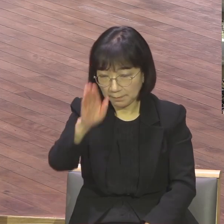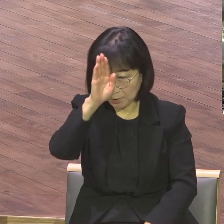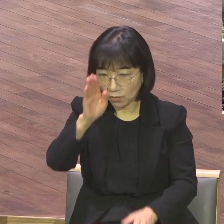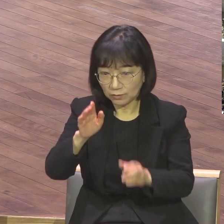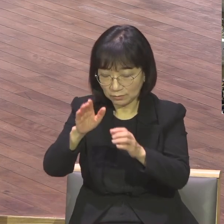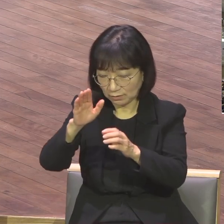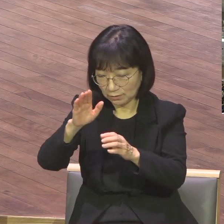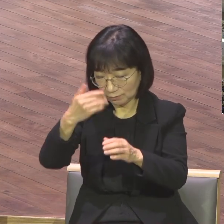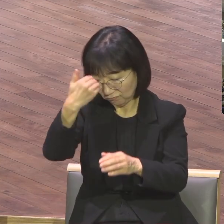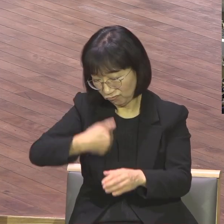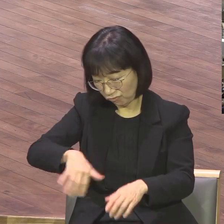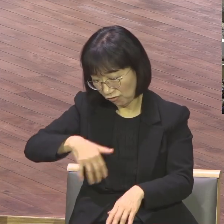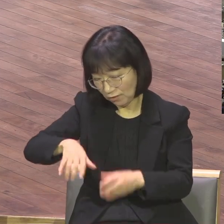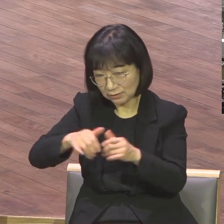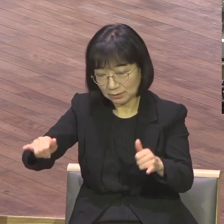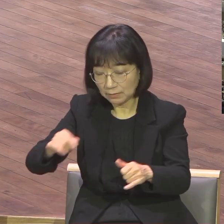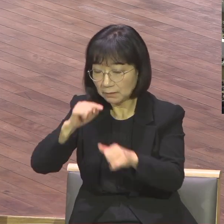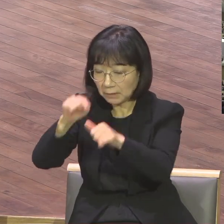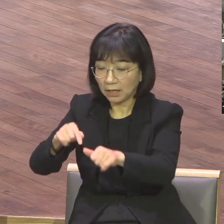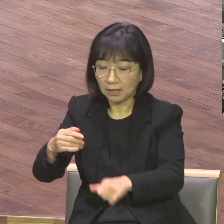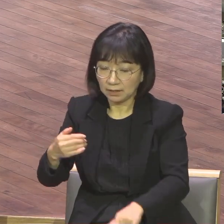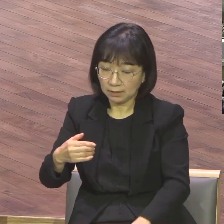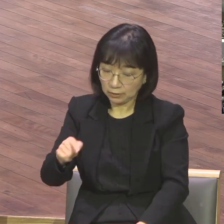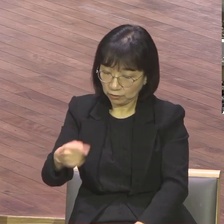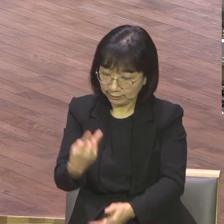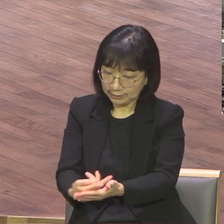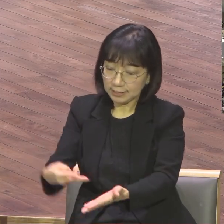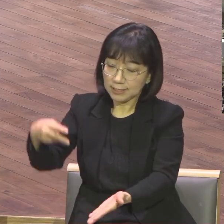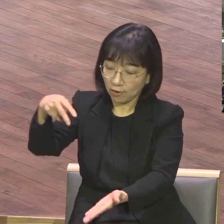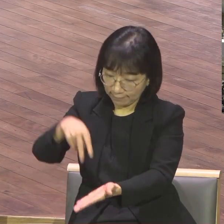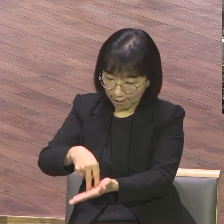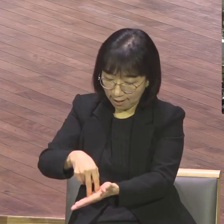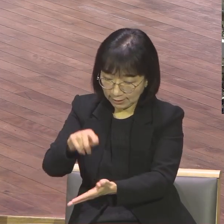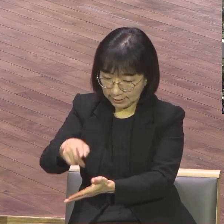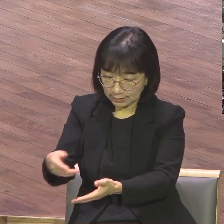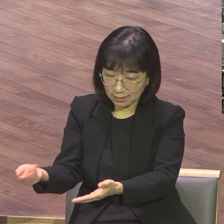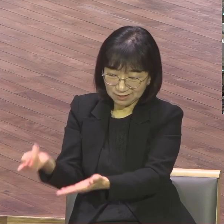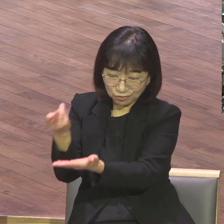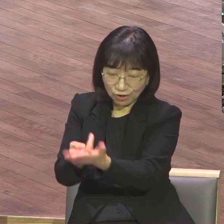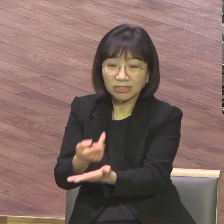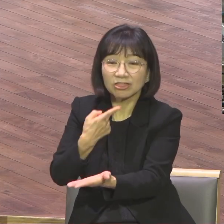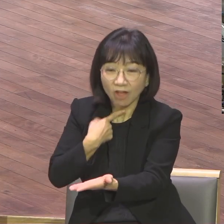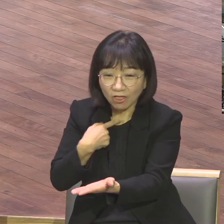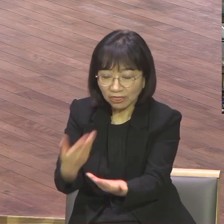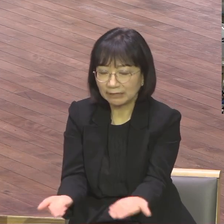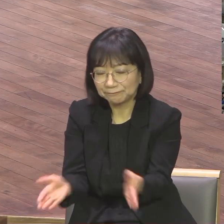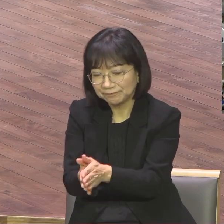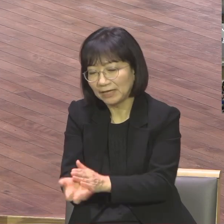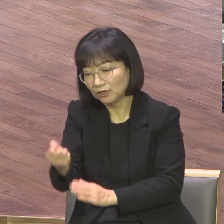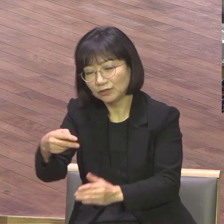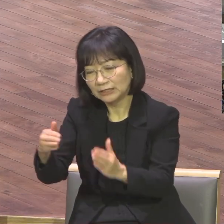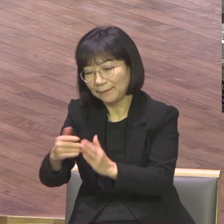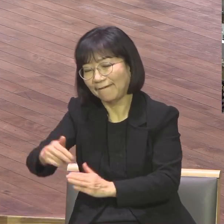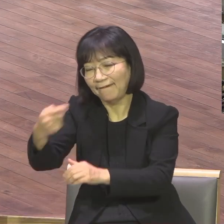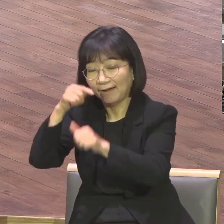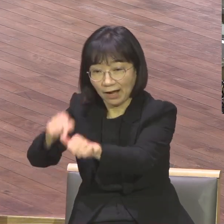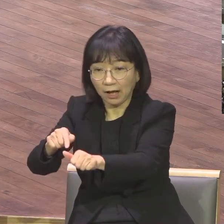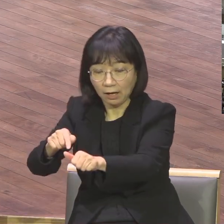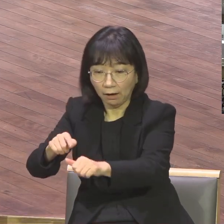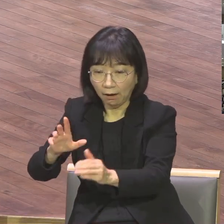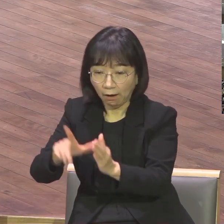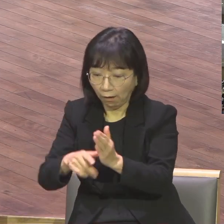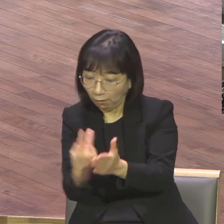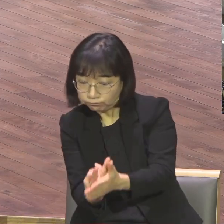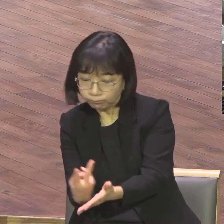중풍병자에게 말씀하시되 내가 내게 이르노니 일어나 내 상을 가지고 집으로 가라 하시니 그가 일어나 곧